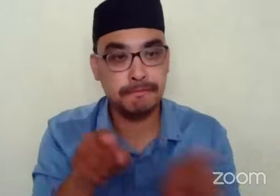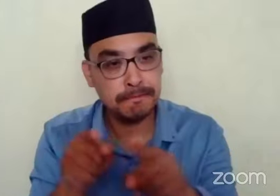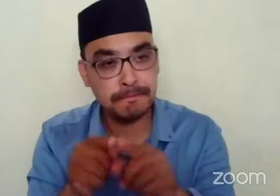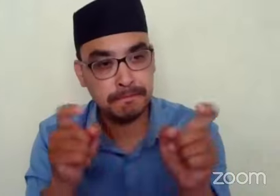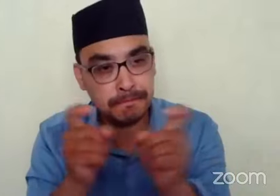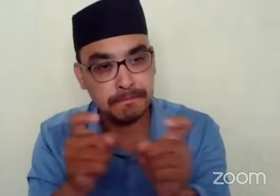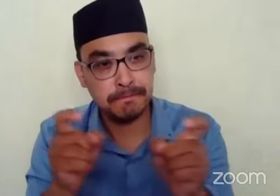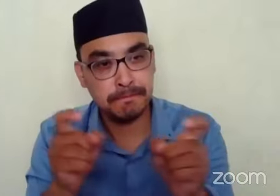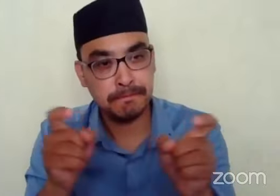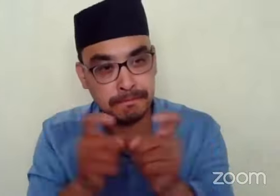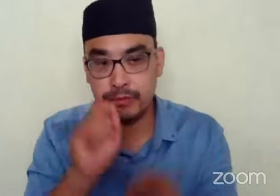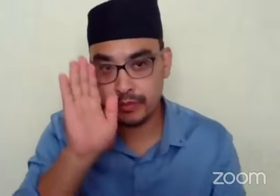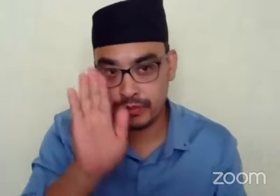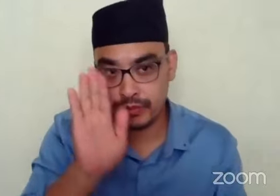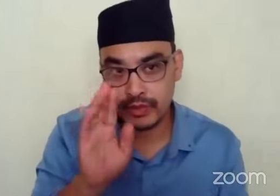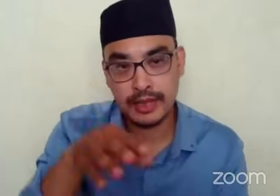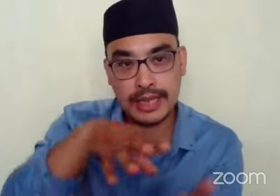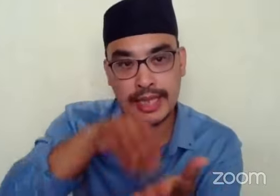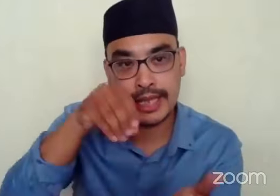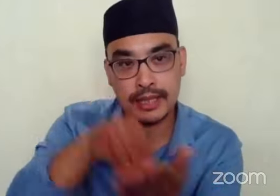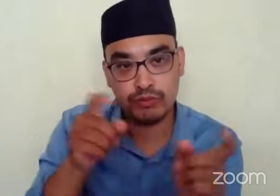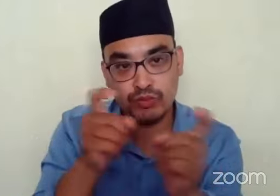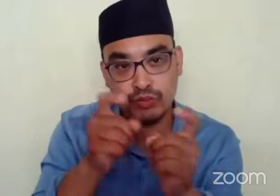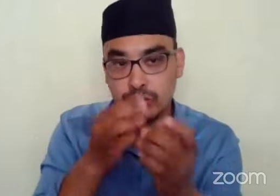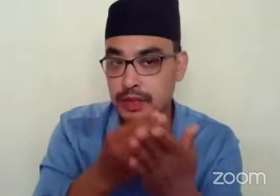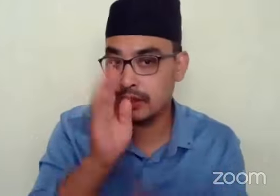त्यसमै केन्द्रित भएको छ। र अनि